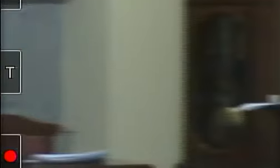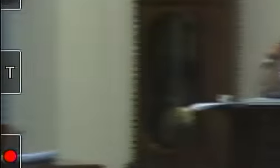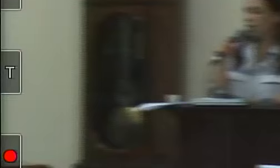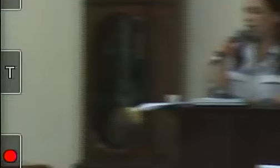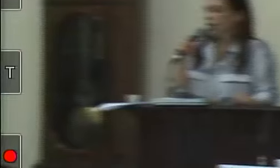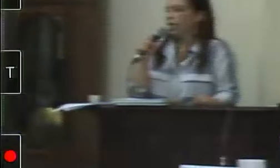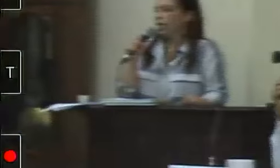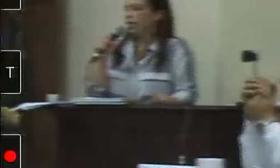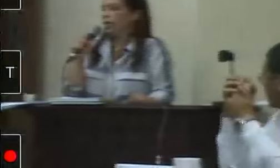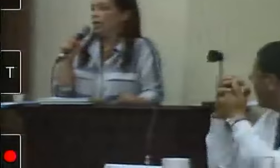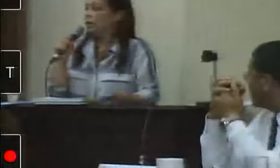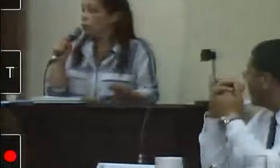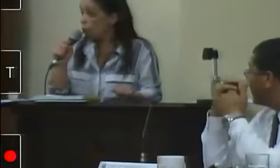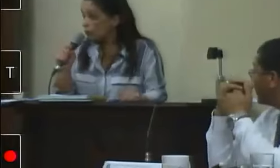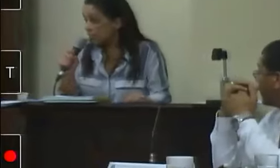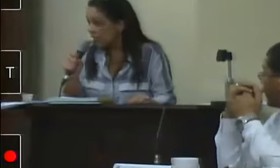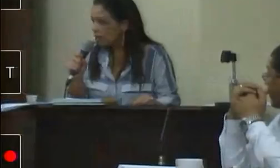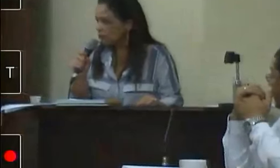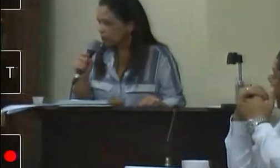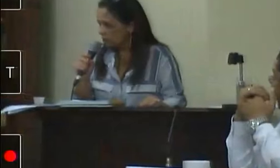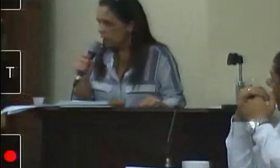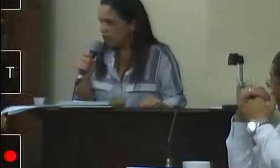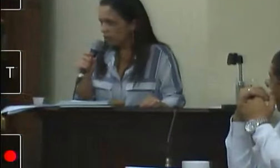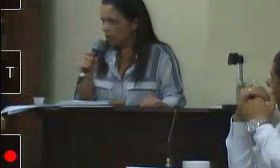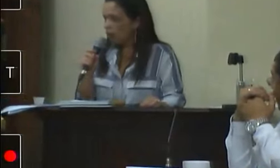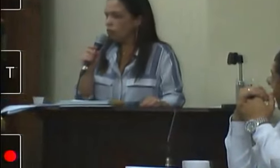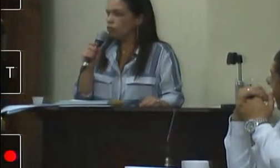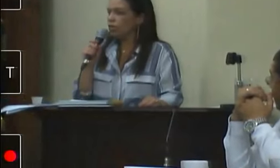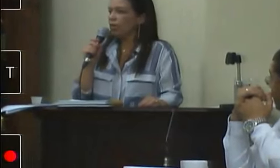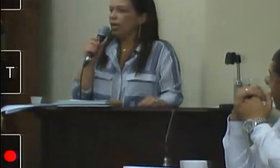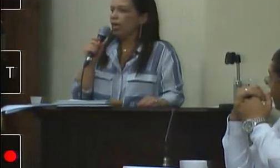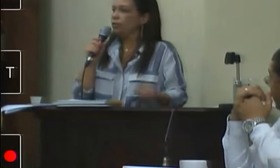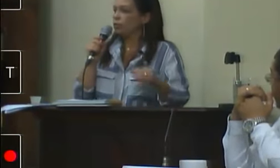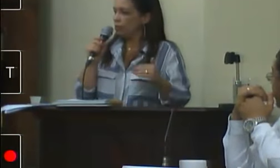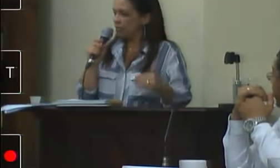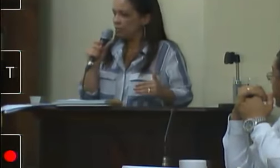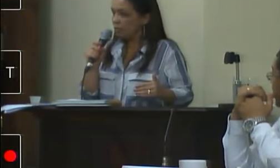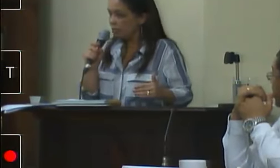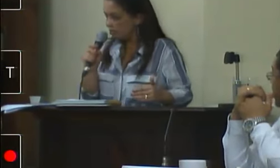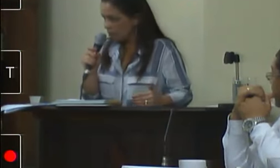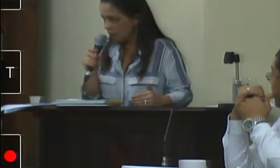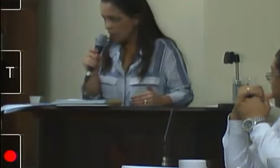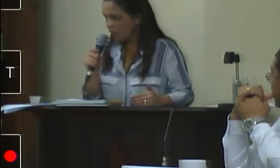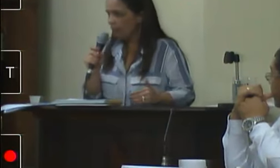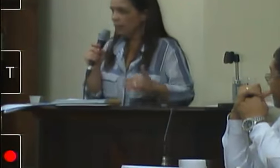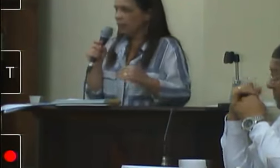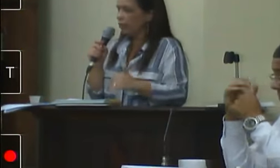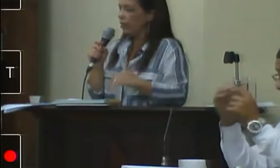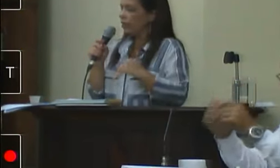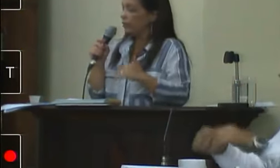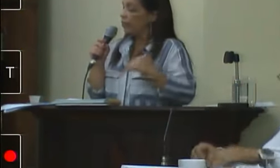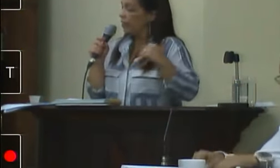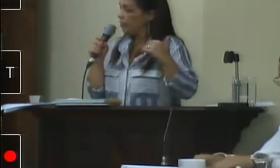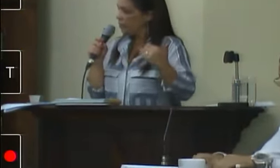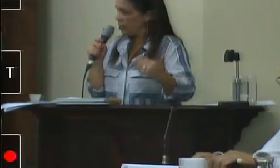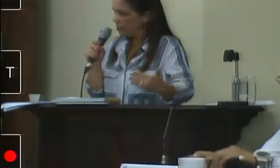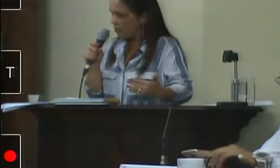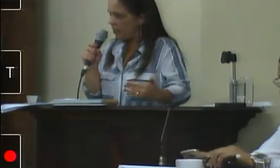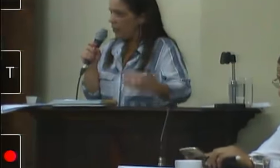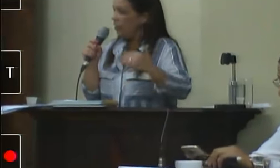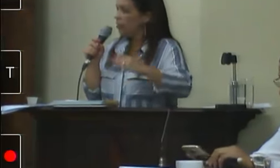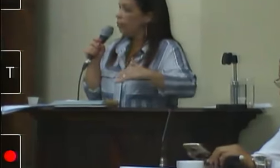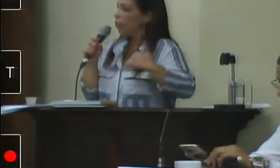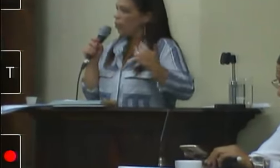Saúde. Confirma ou foi aprovado? No Conselho Municipal de Saúde. No Conselho. Nós já passamos em CIR e agora ela vai para